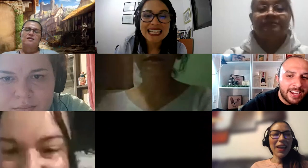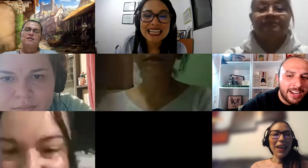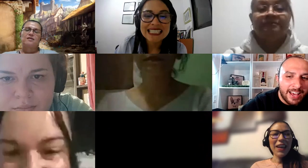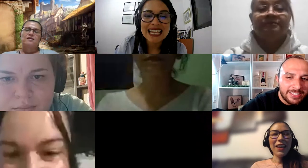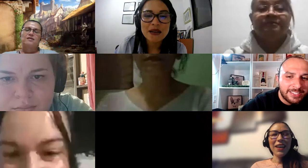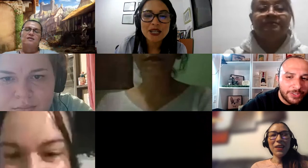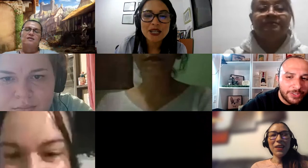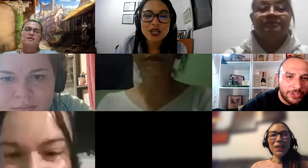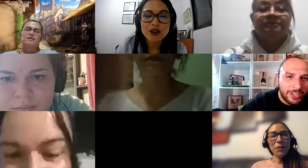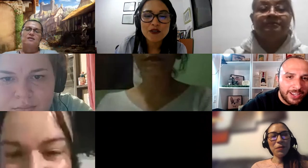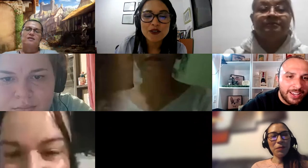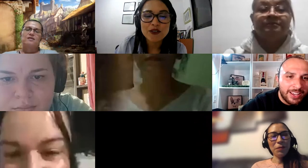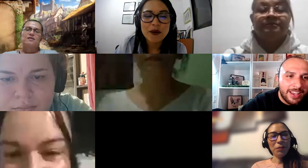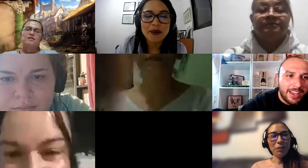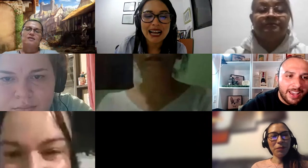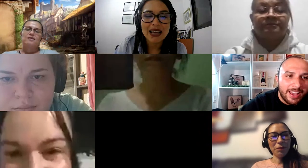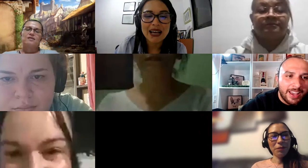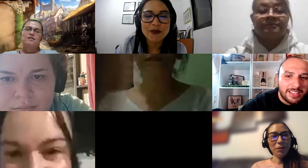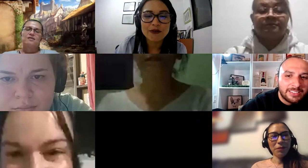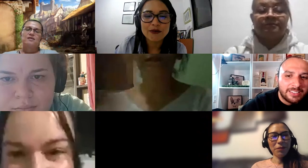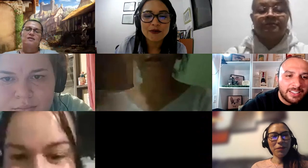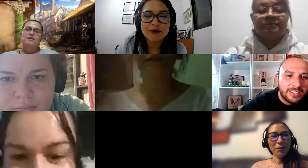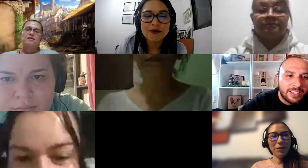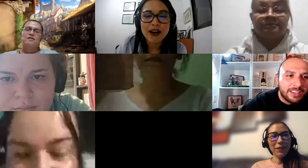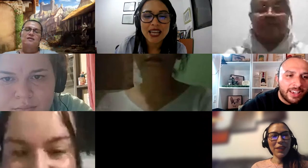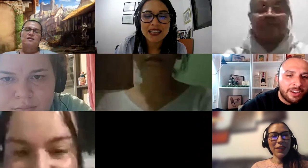Tenés el micrófono apagado, Fabián.